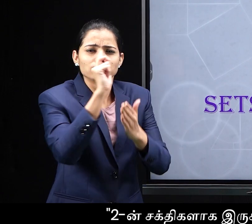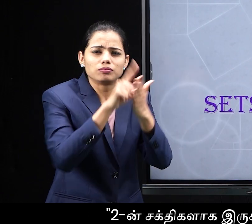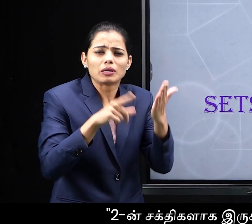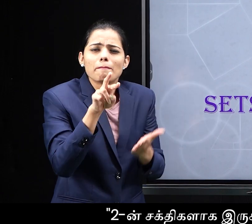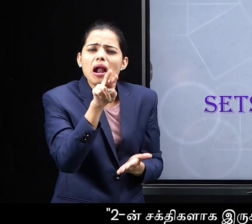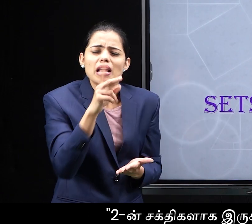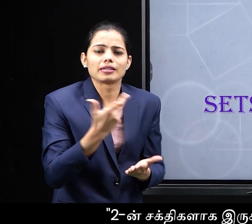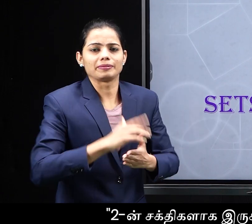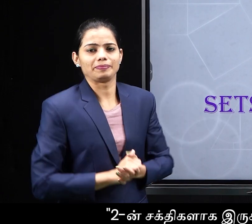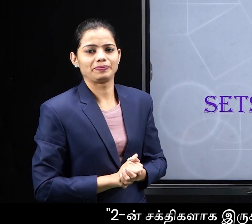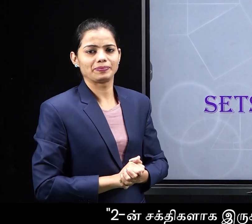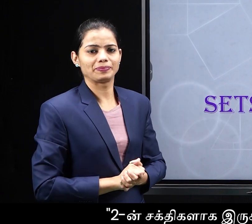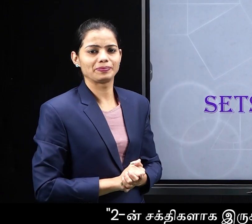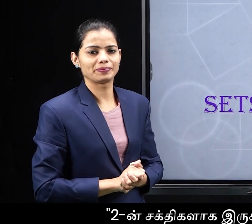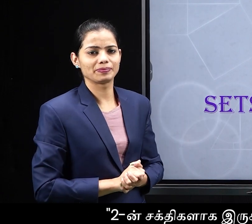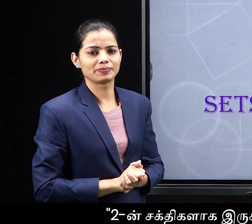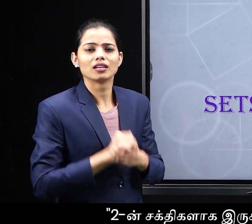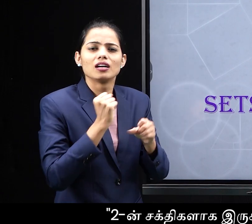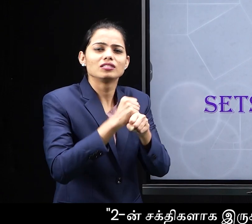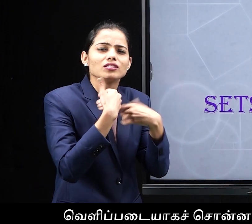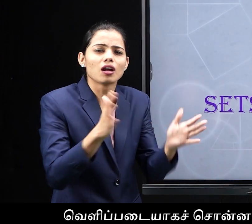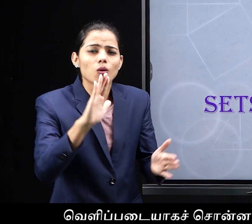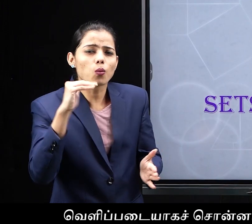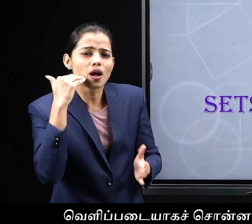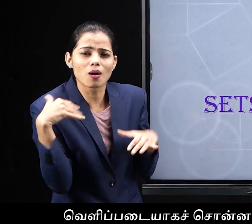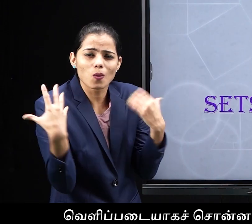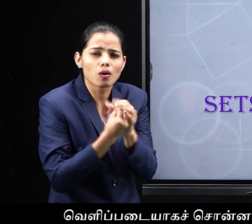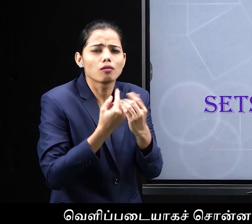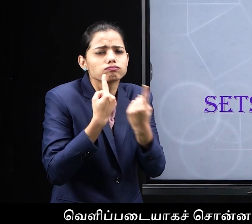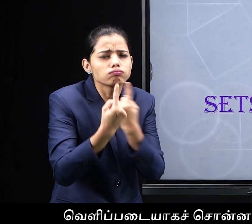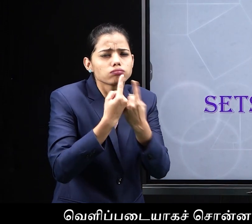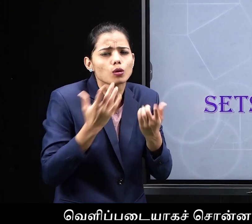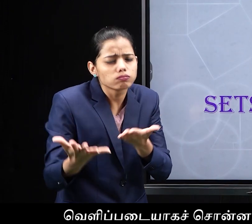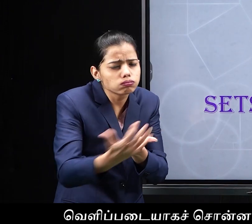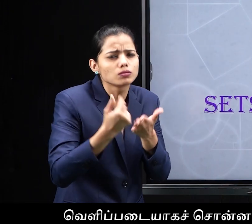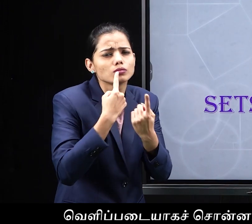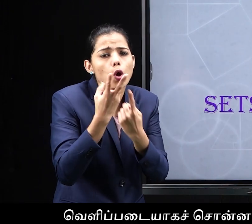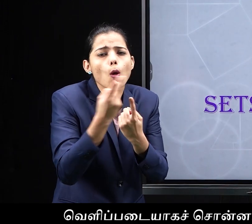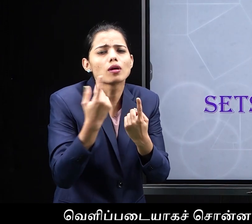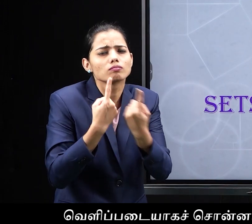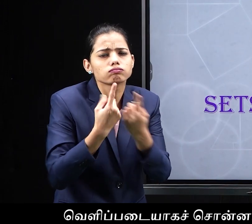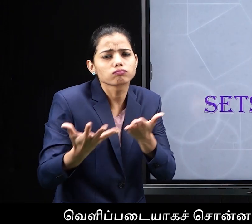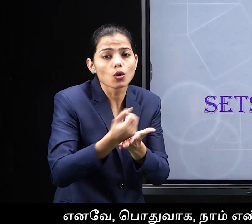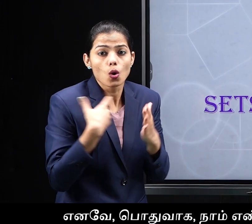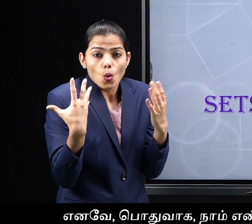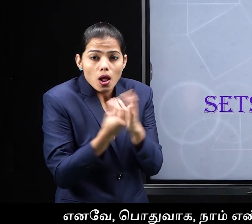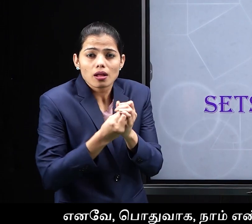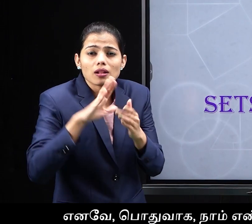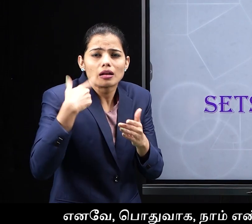இரண்டின் சக்திகளாக இருக்கும் எண்களின் கணம் என்று நாம் வெளிப்படையாக சொன்னால் பிந்தையது என்பது நமக்கு தெரியும். எனவே